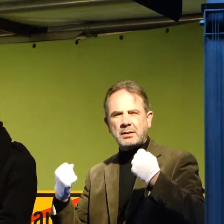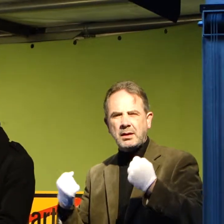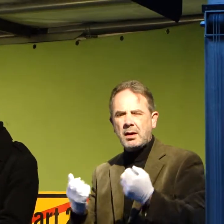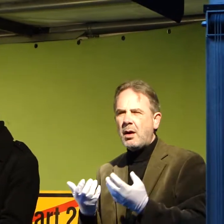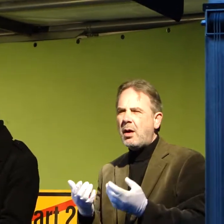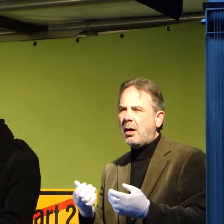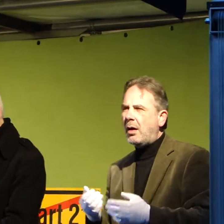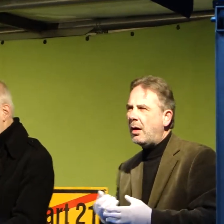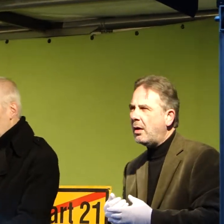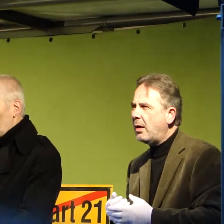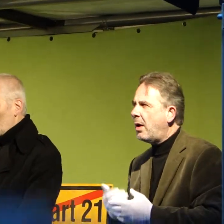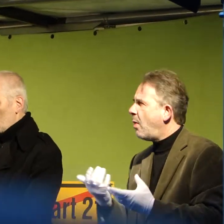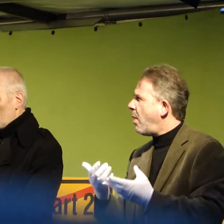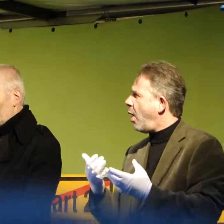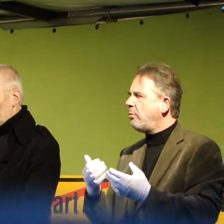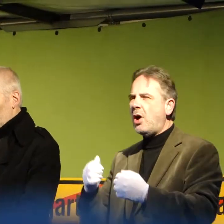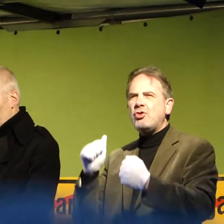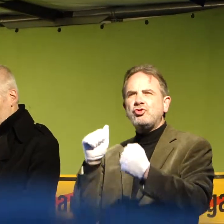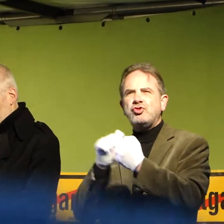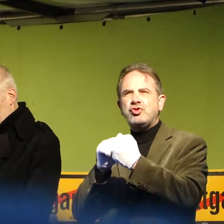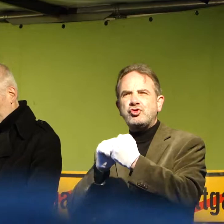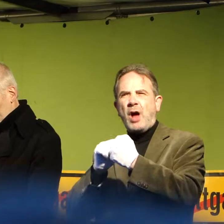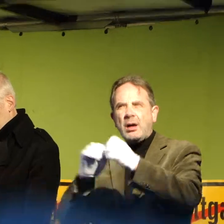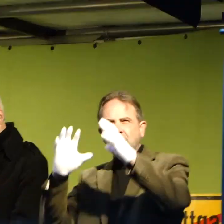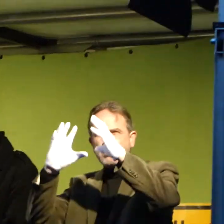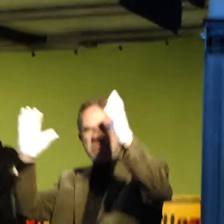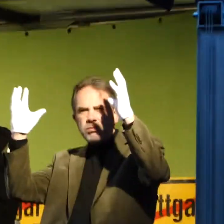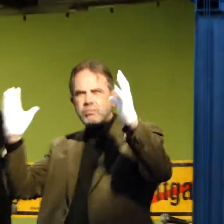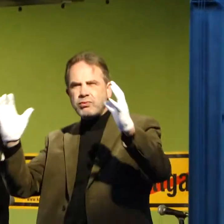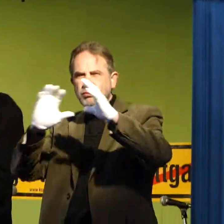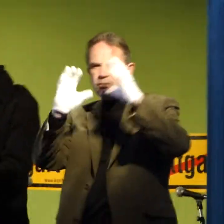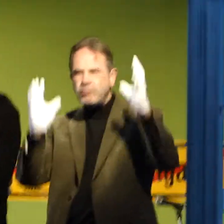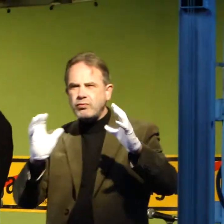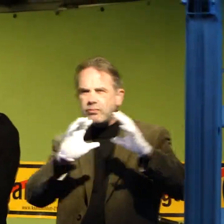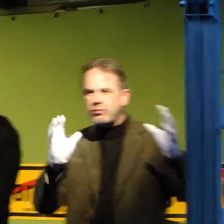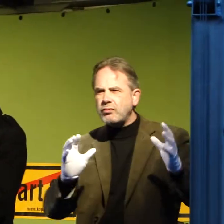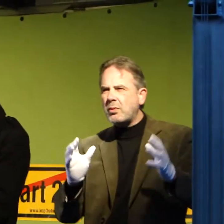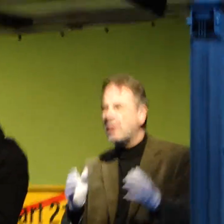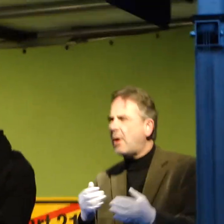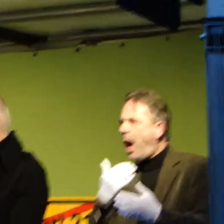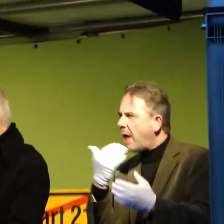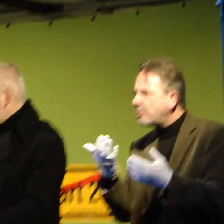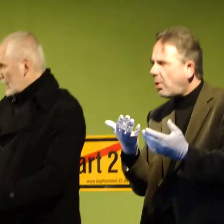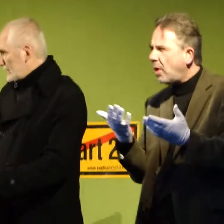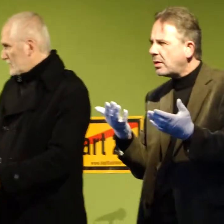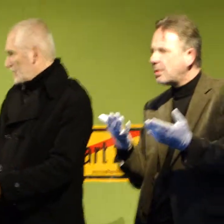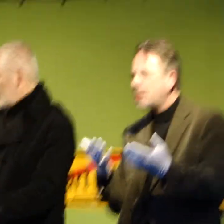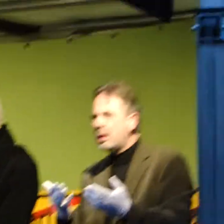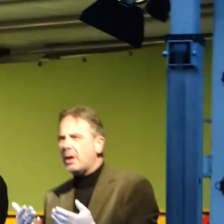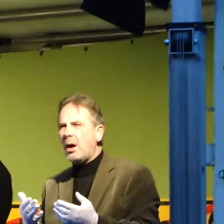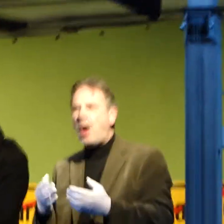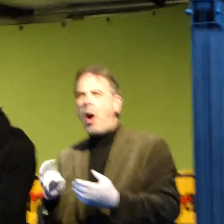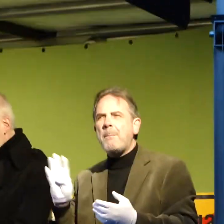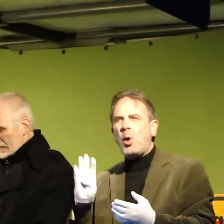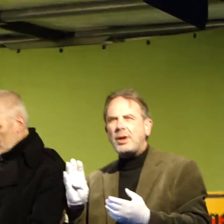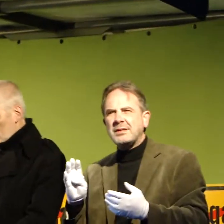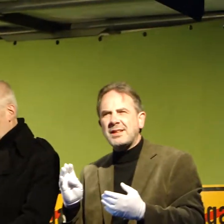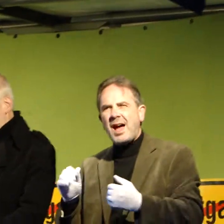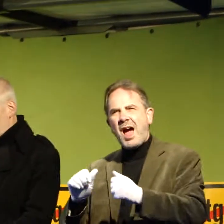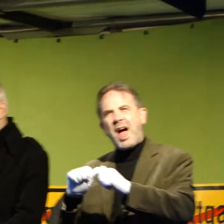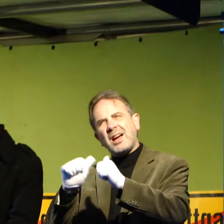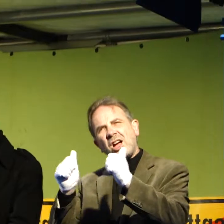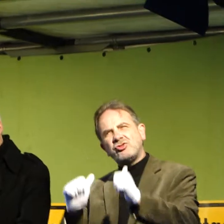Relief der Steinfassaden noch unterstrichen wird. Die Antwort ist einfach. Er gestaltete ihn als